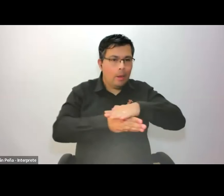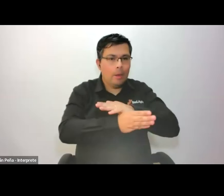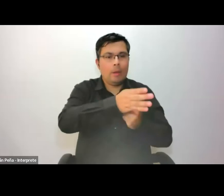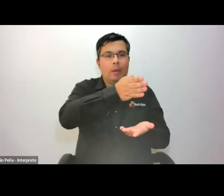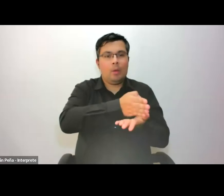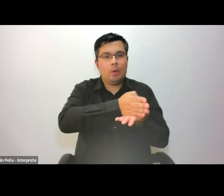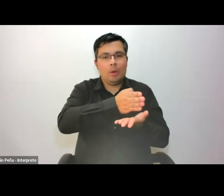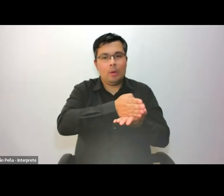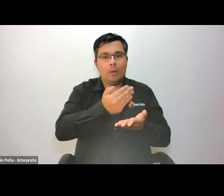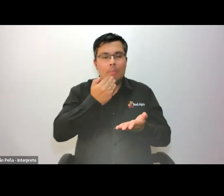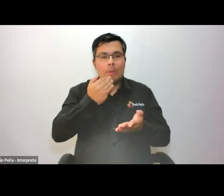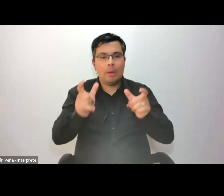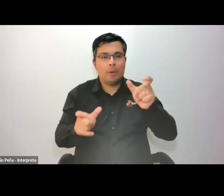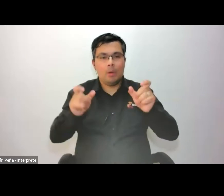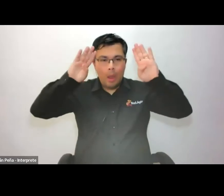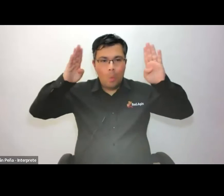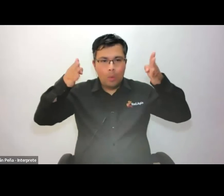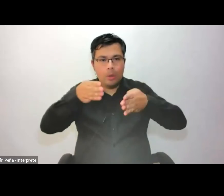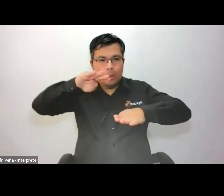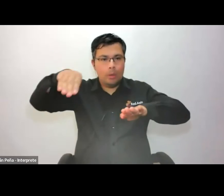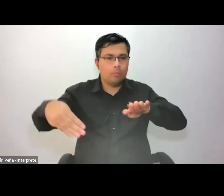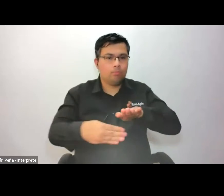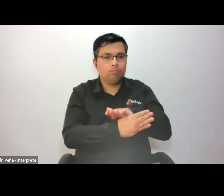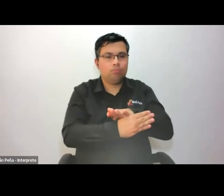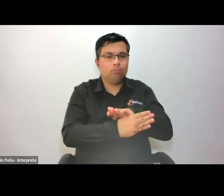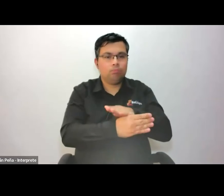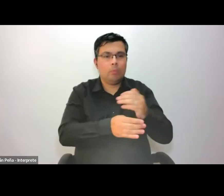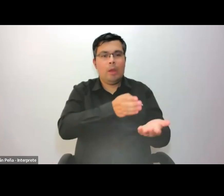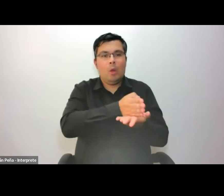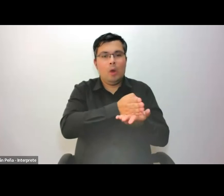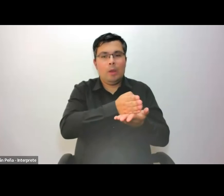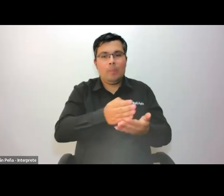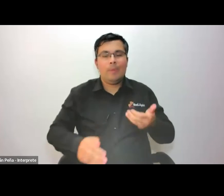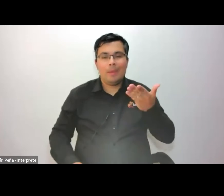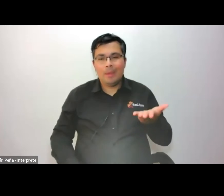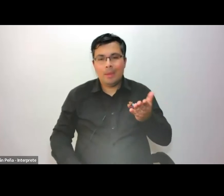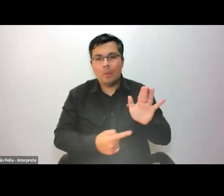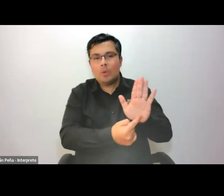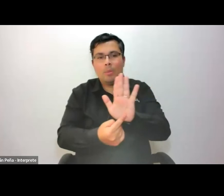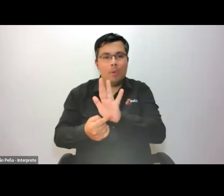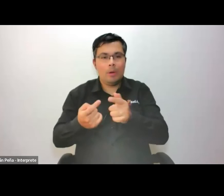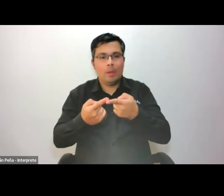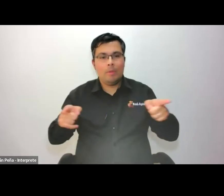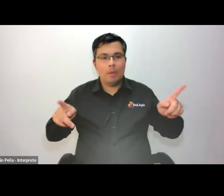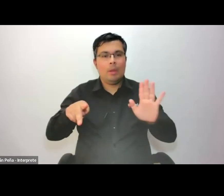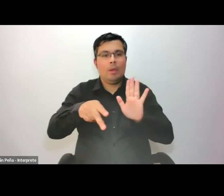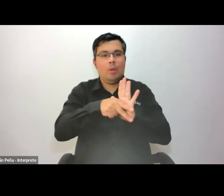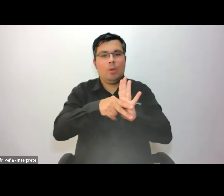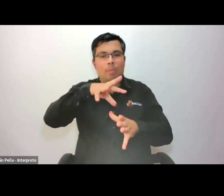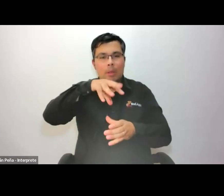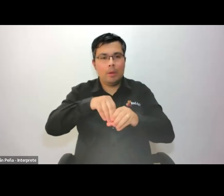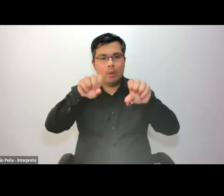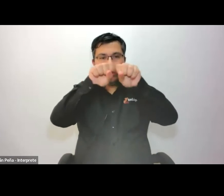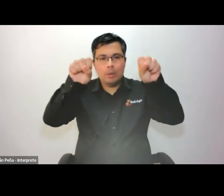educacionales. Eh, y esto se refleja en diferentes normas en el sistema educativo. De ahí va a venir una